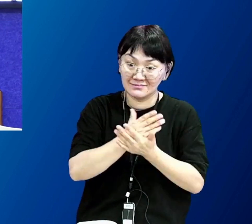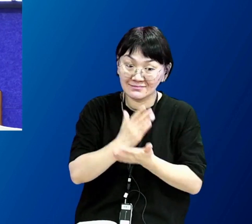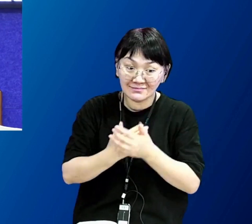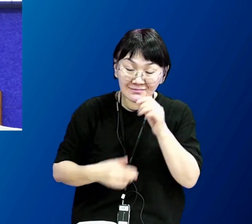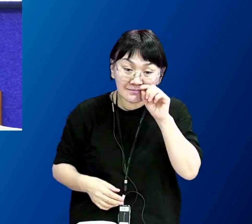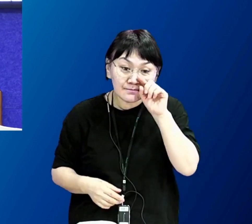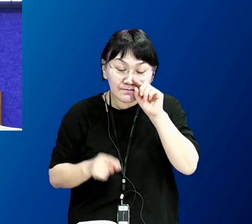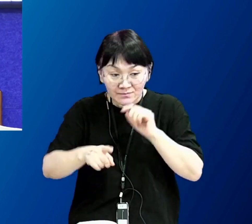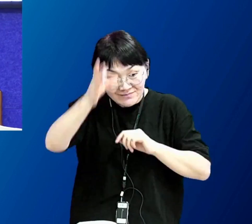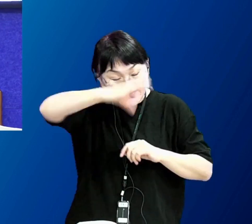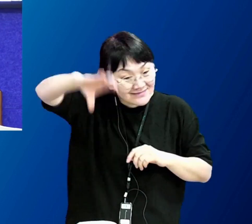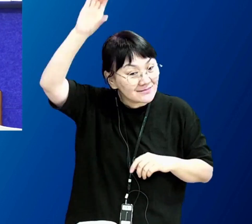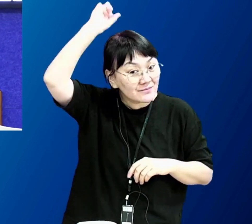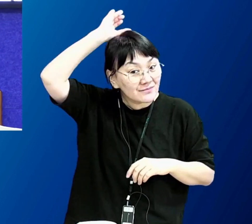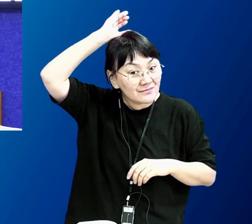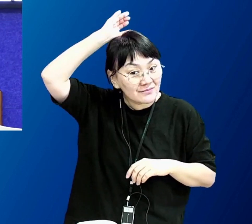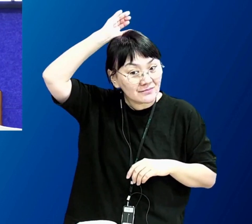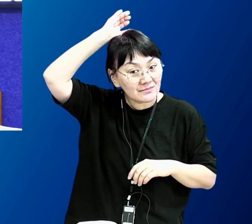Ингээд Соломон